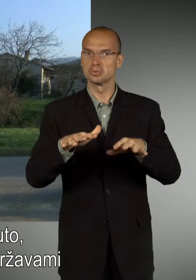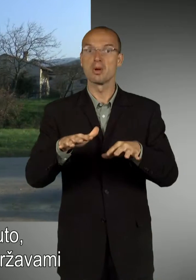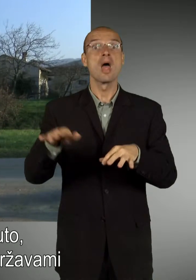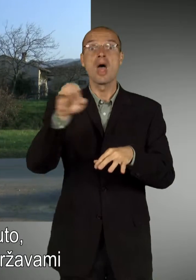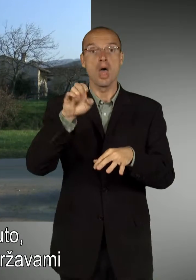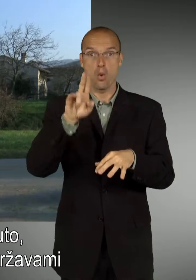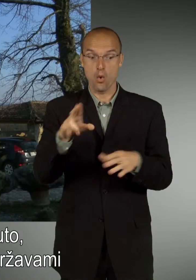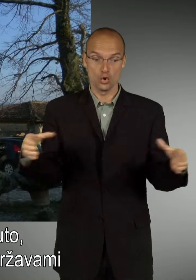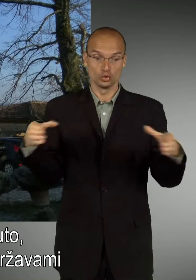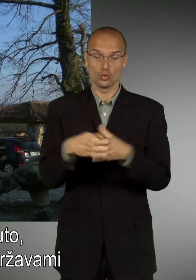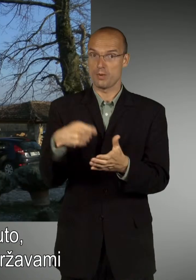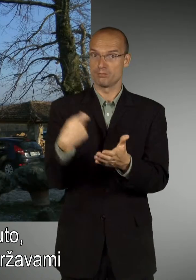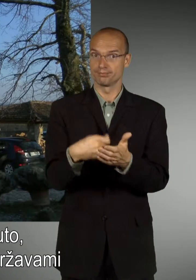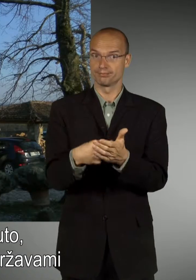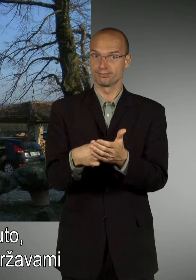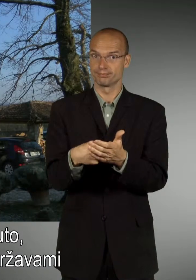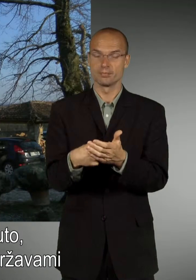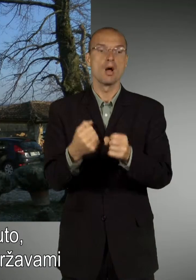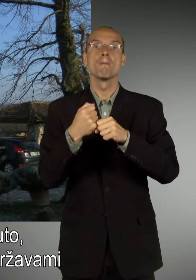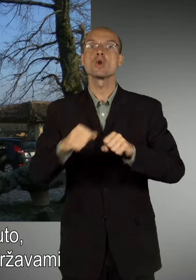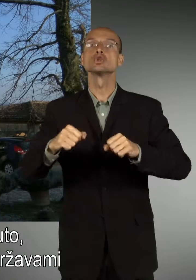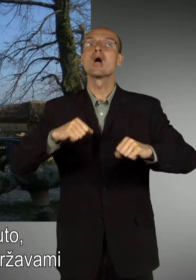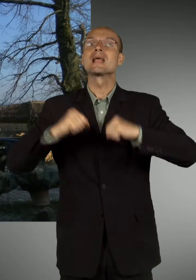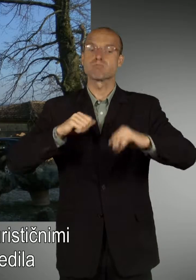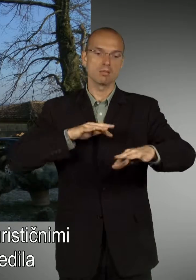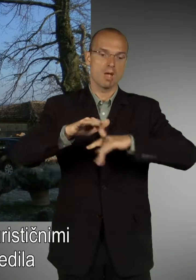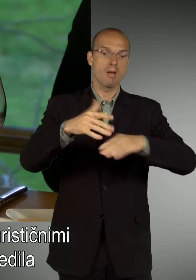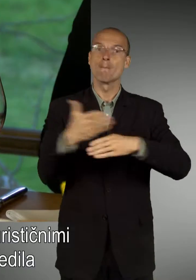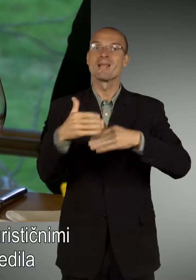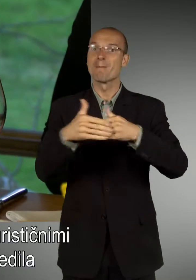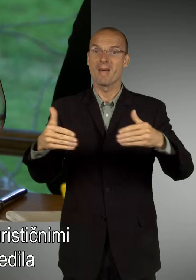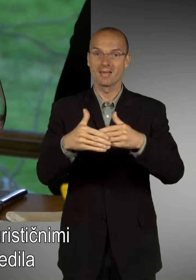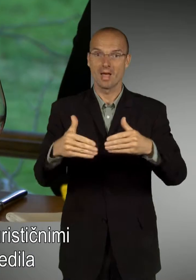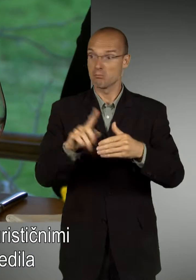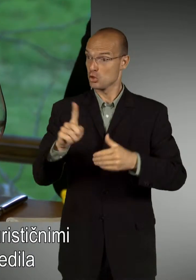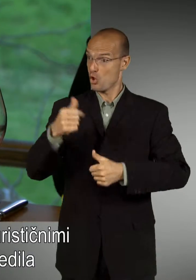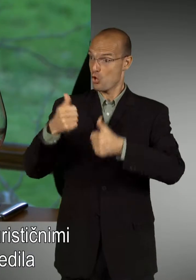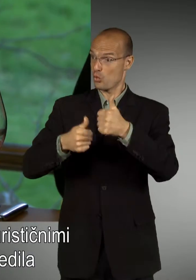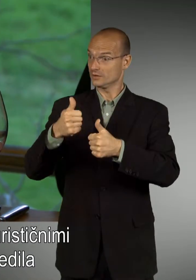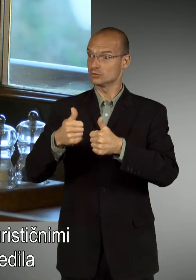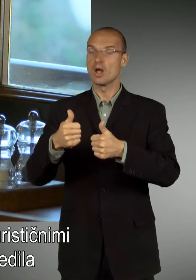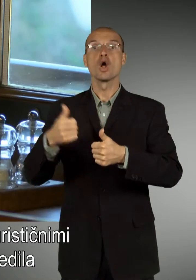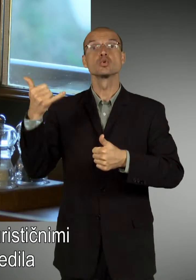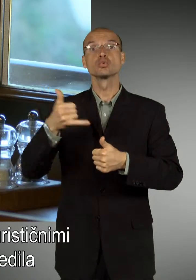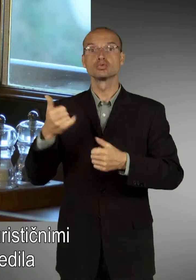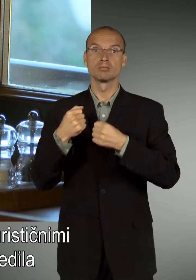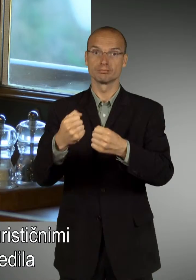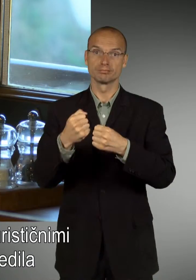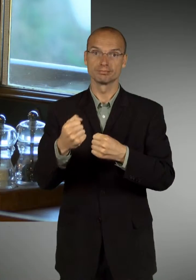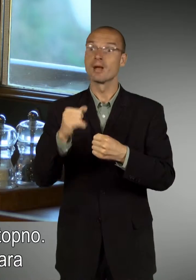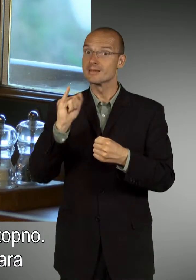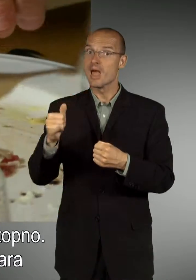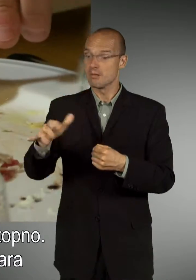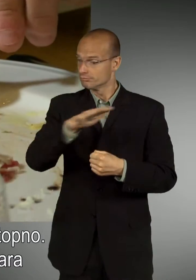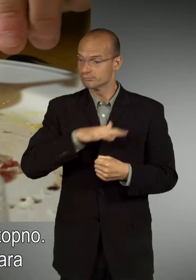Evropska unija je s skupno valuto, prostim gibanjem med državami in tudi s konkurenčnimi turističnimi prevozniki celino